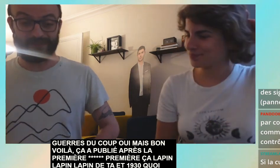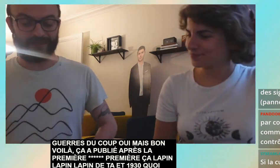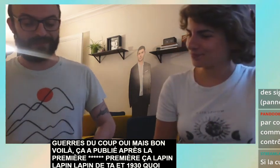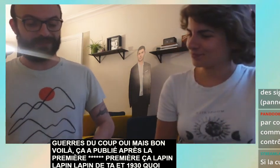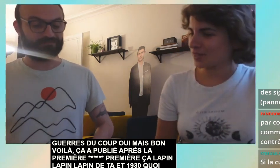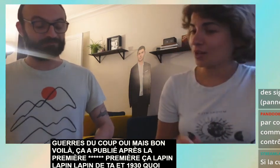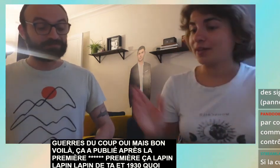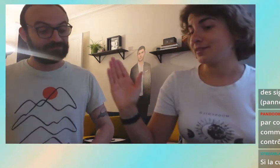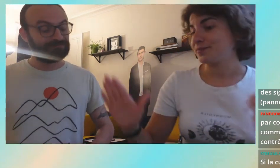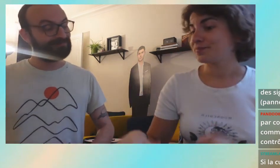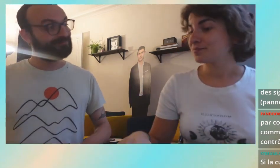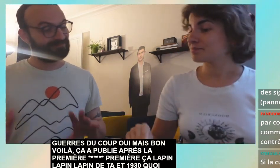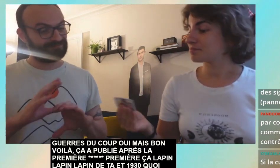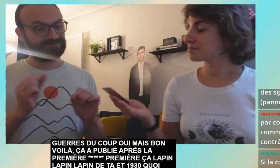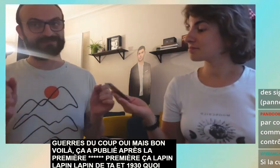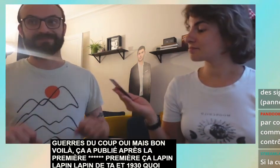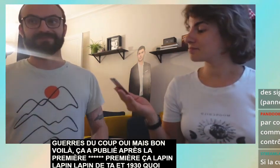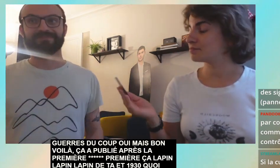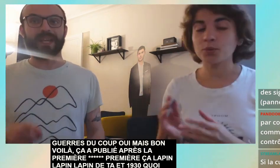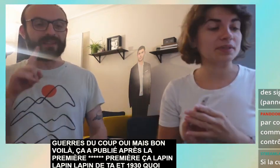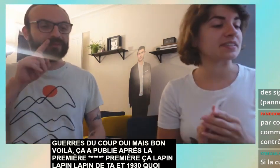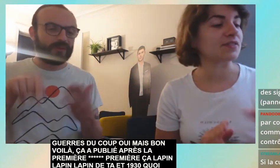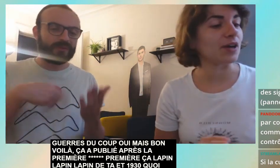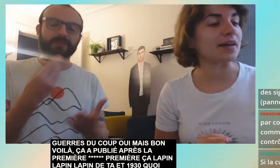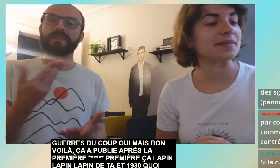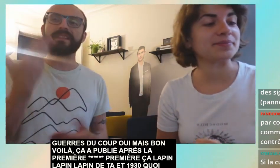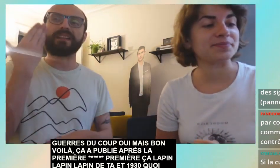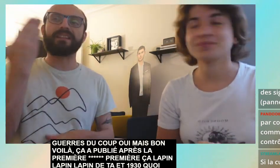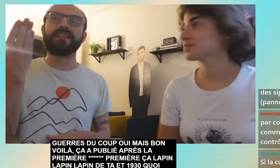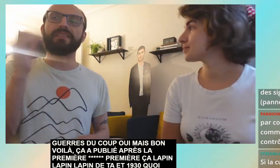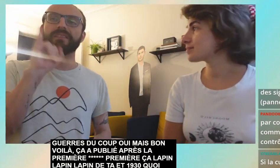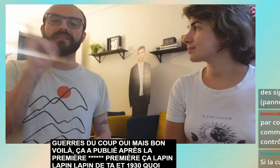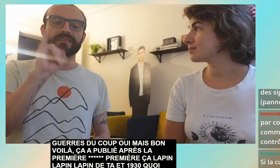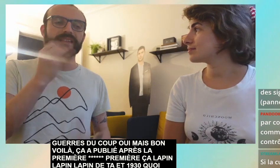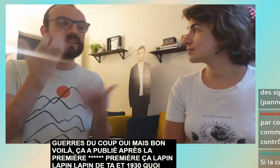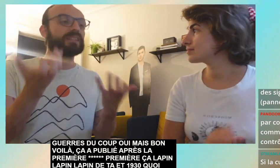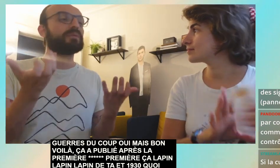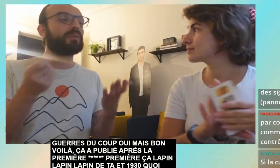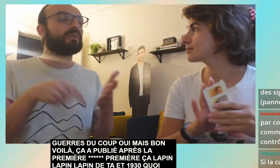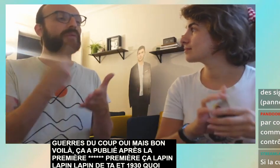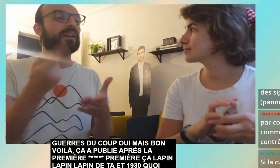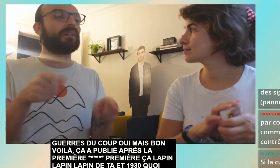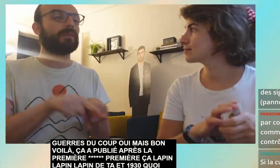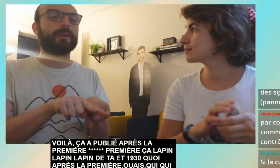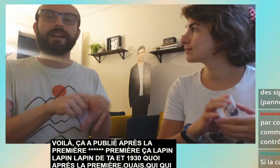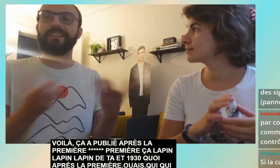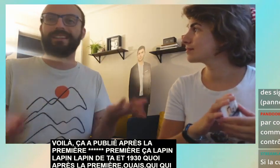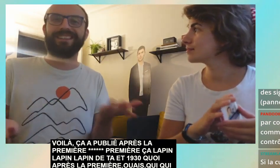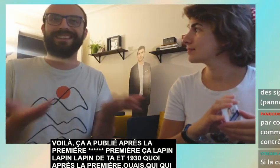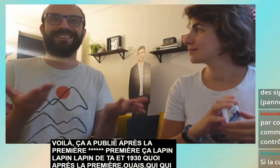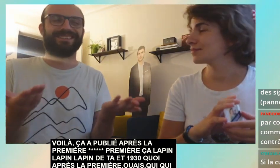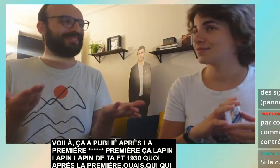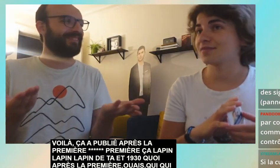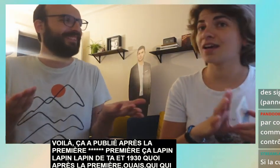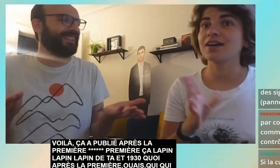Purée, ouais. Bon, Bah, il ça faut va. recommencer. Qui c'est qui veut refaire pareil du coup.